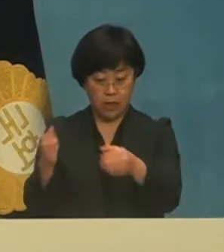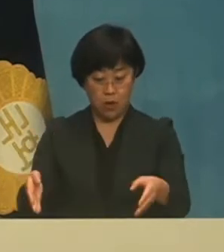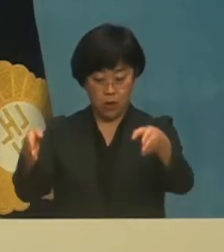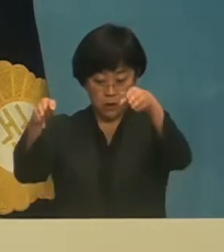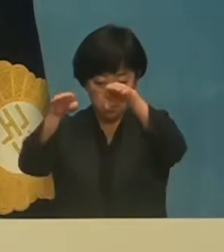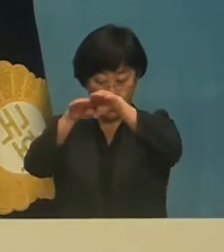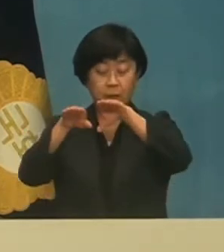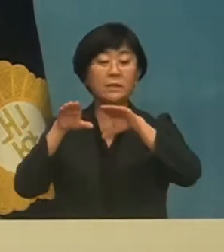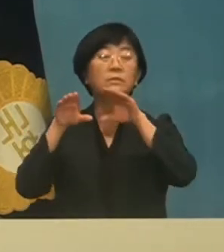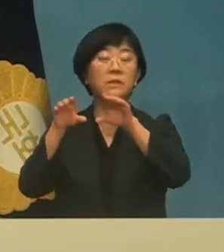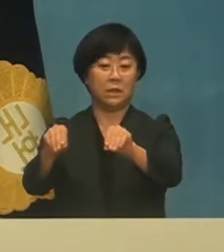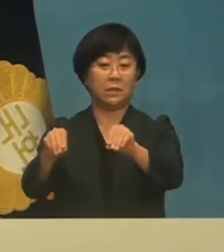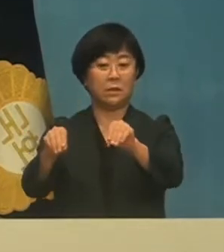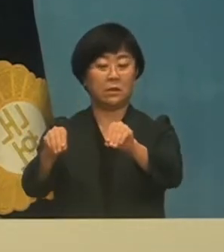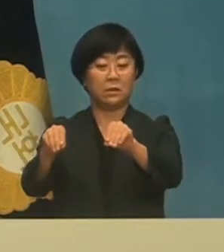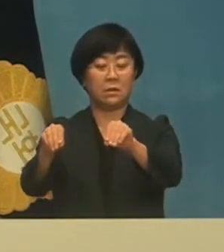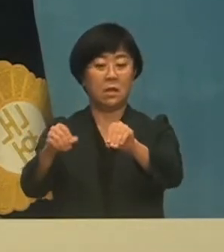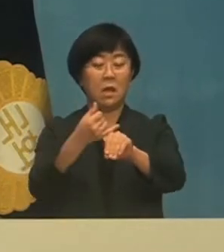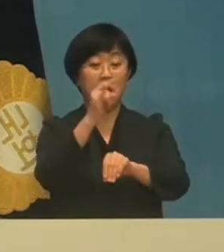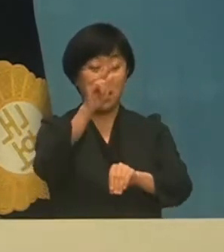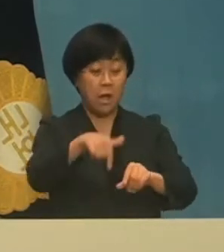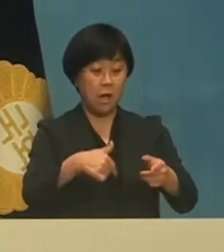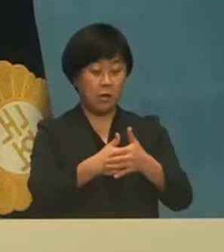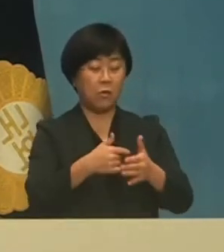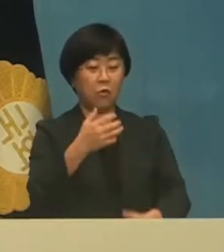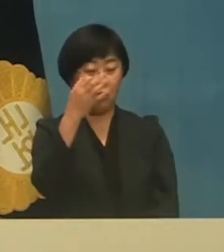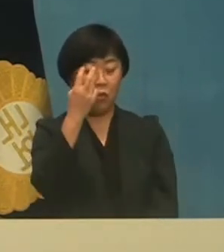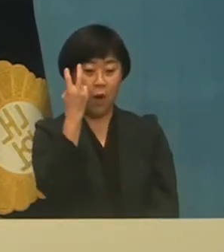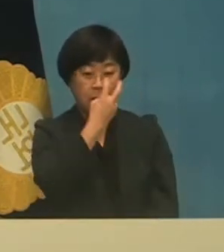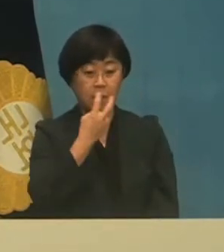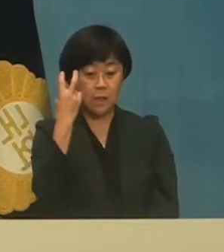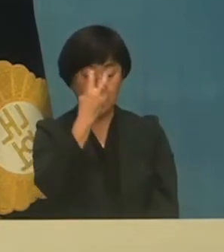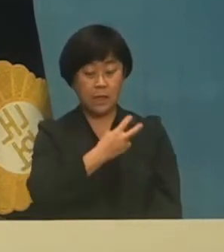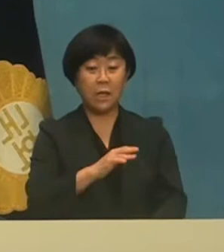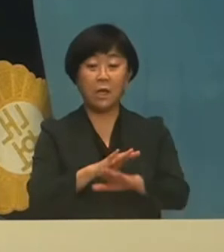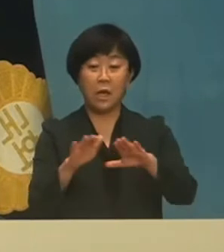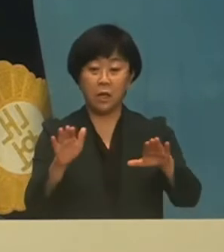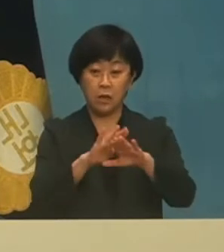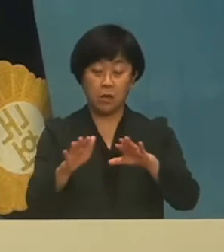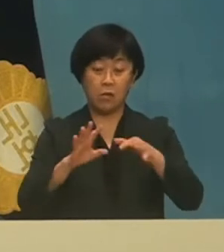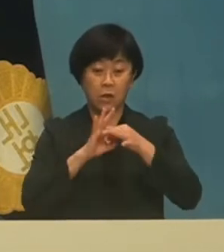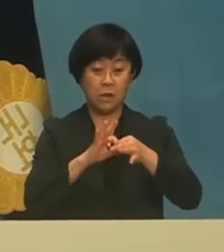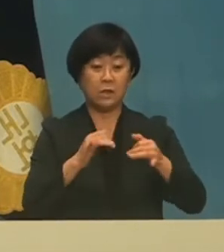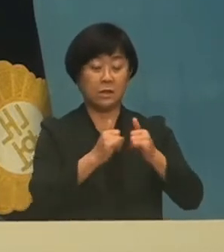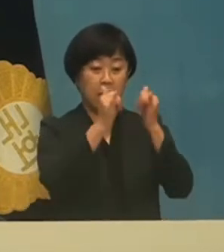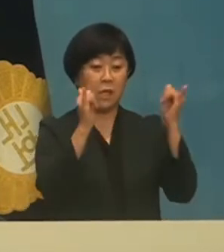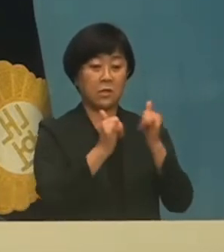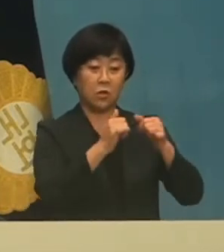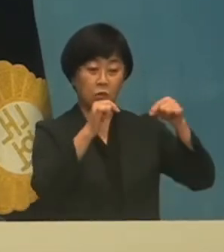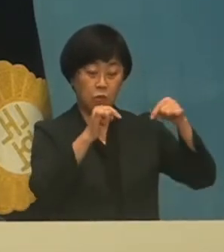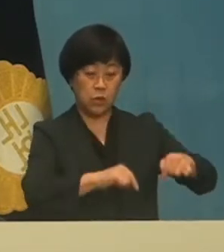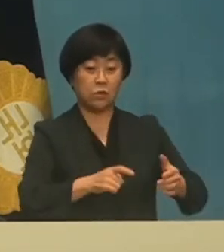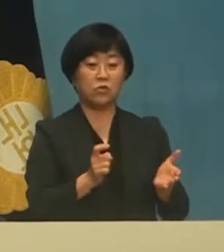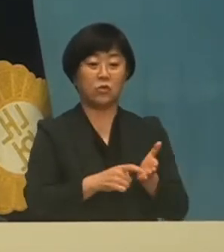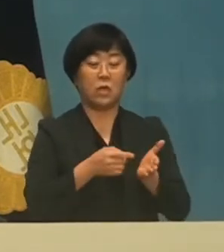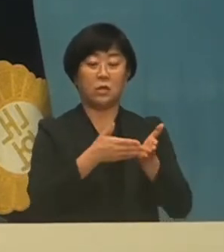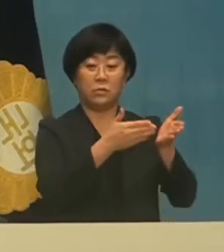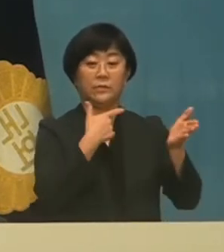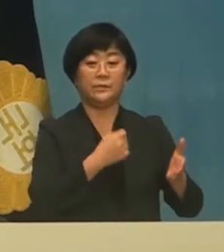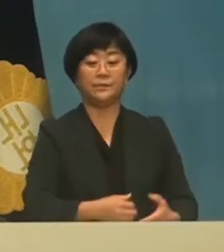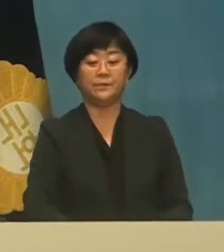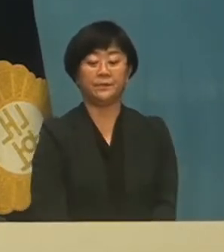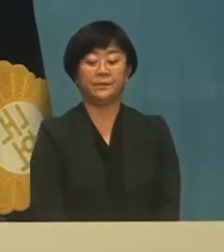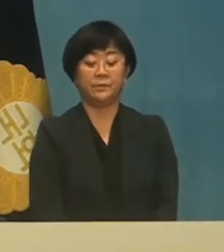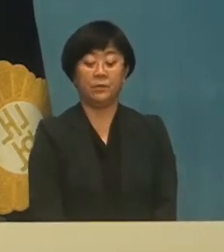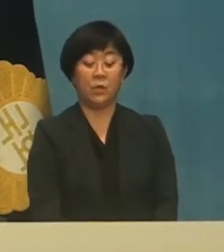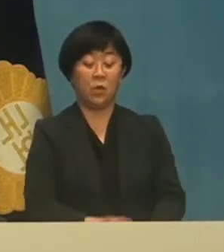건설을 금지하고 핵폐기물 관리 처분 방안에 대한 사회적 논의를 촉구하고자 합니다.